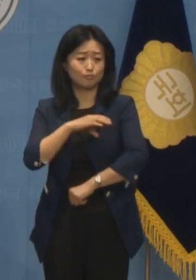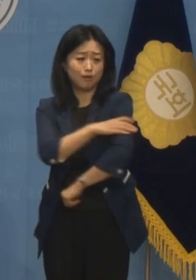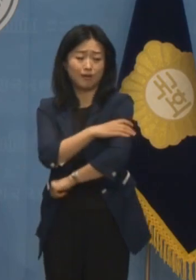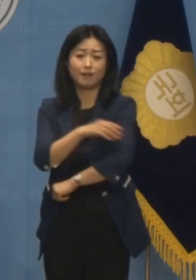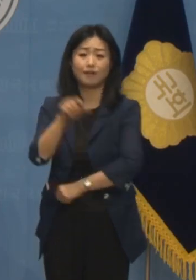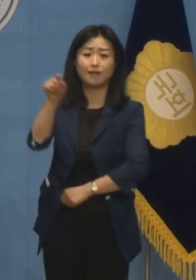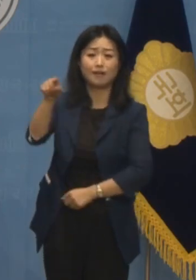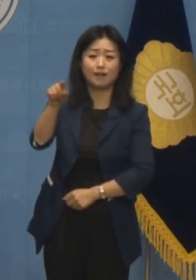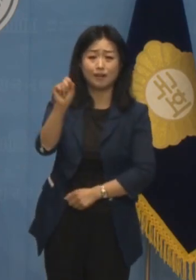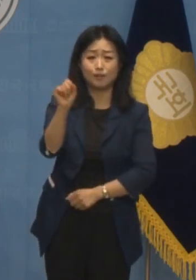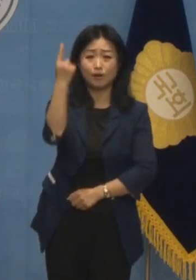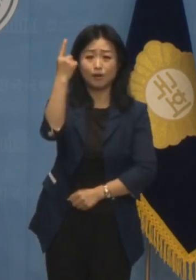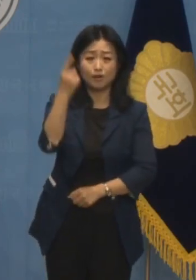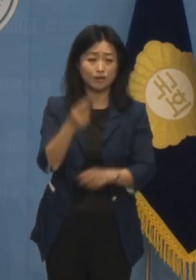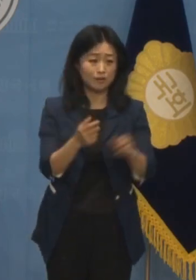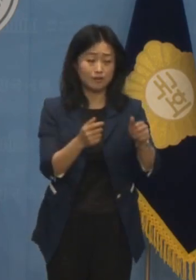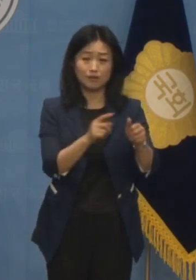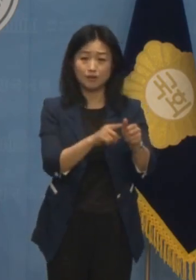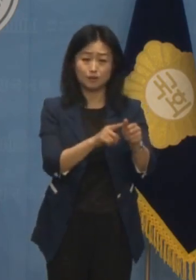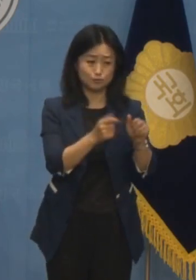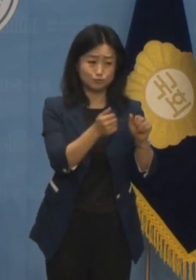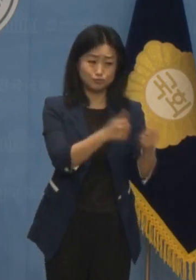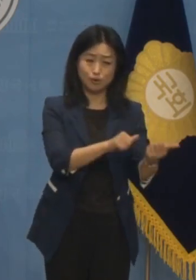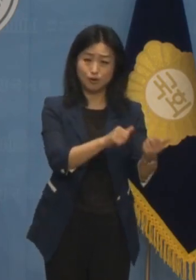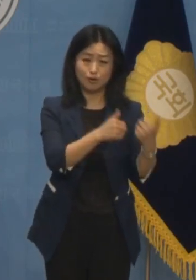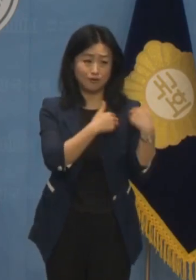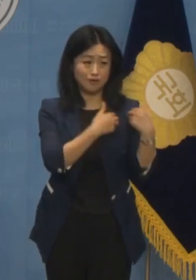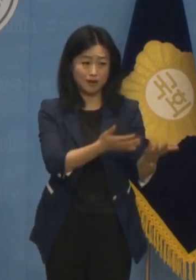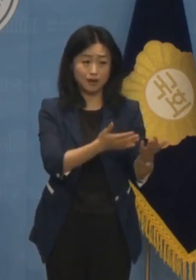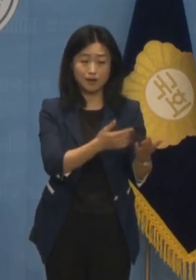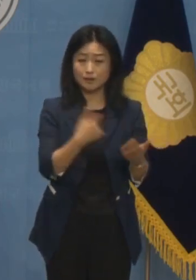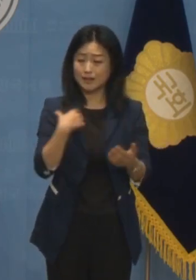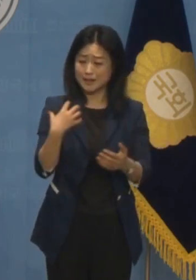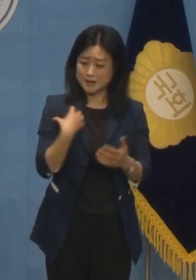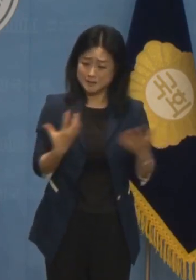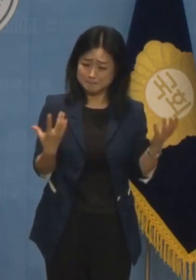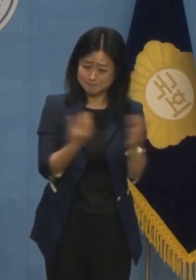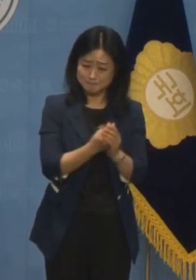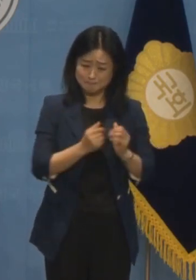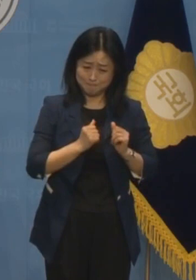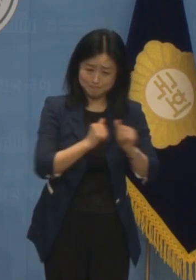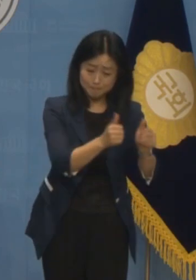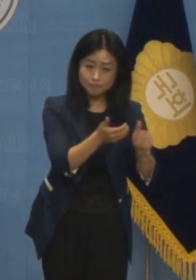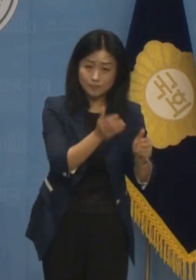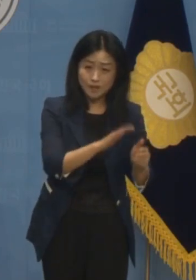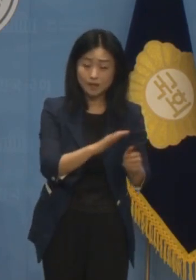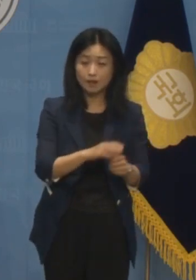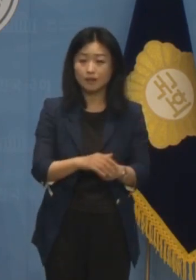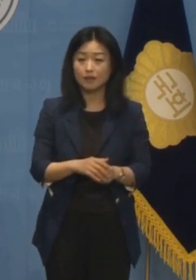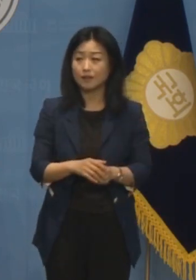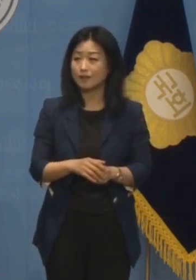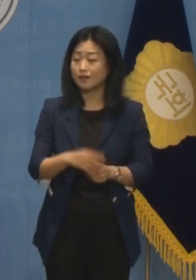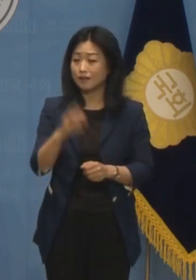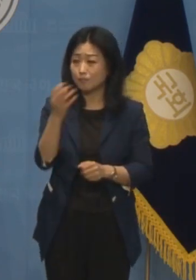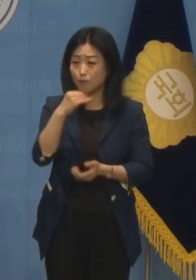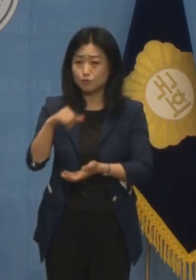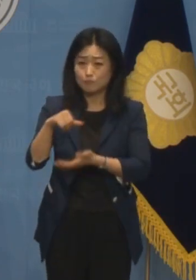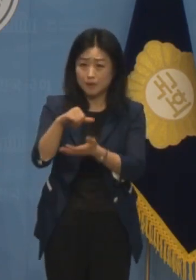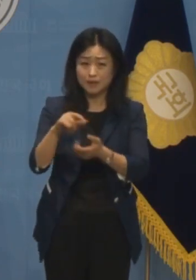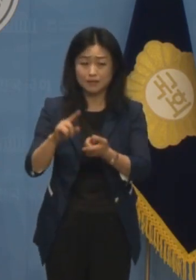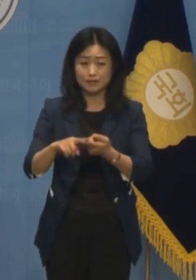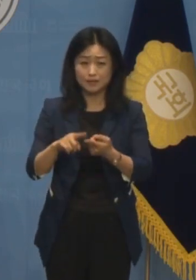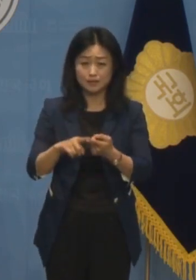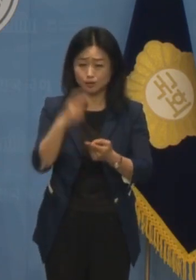어떻게 무고한 시민을 자신의 책무에 충실하고자 했던 한 공무원을 죽음으로 몰고